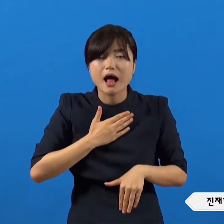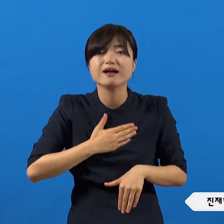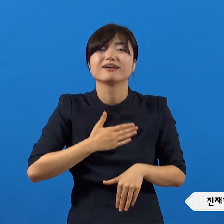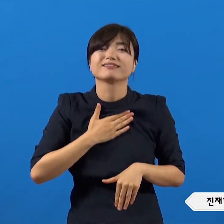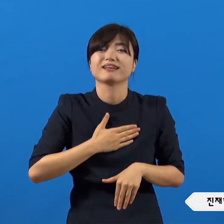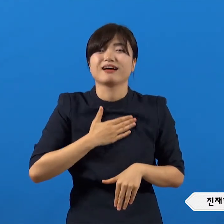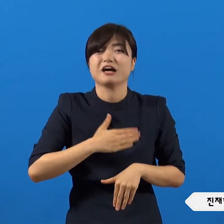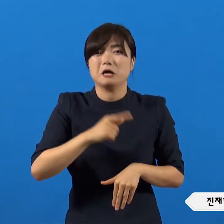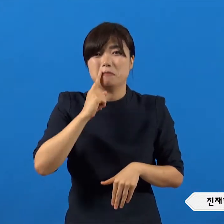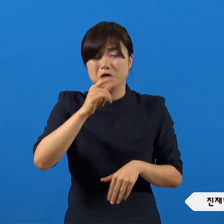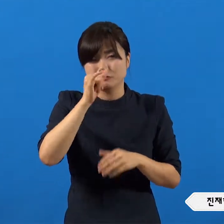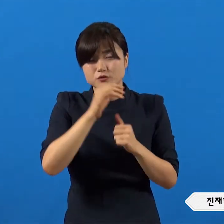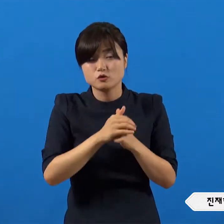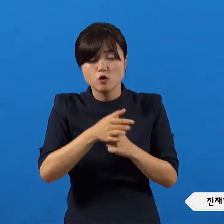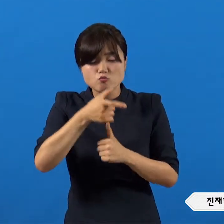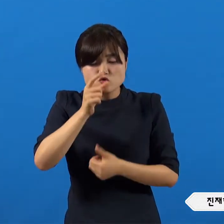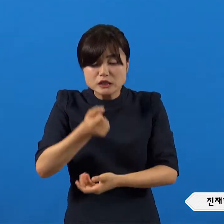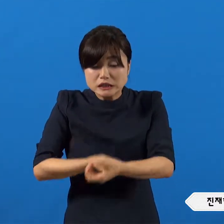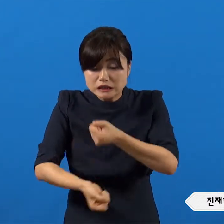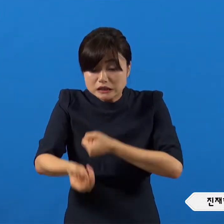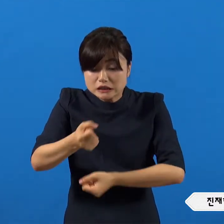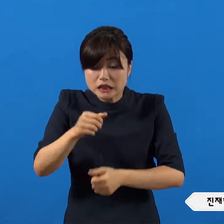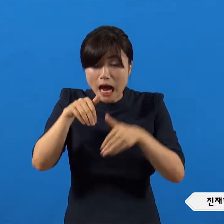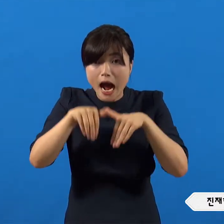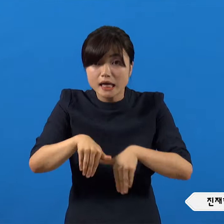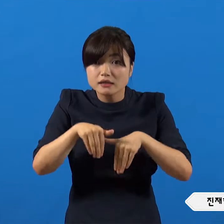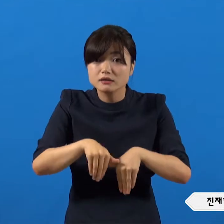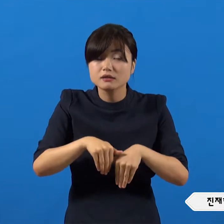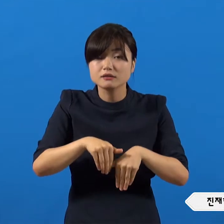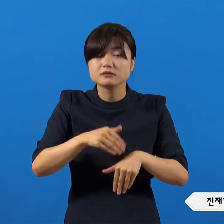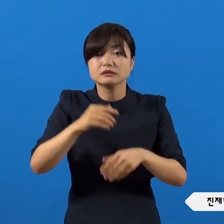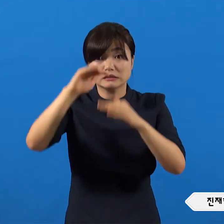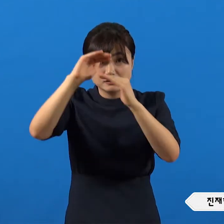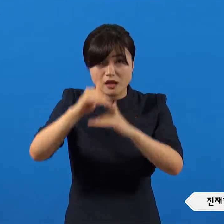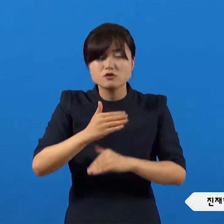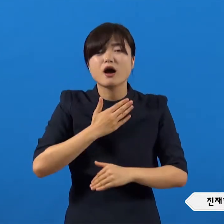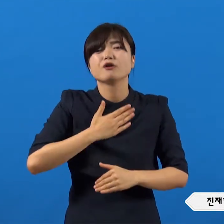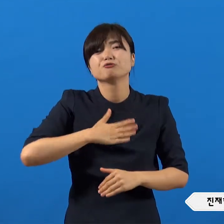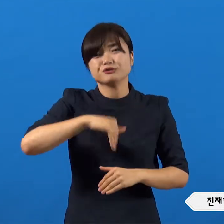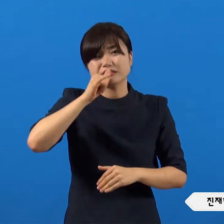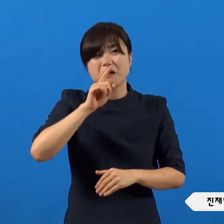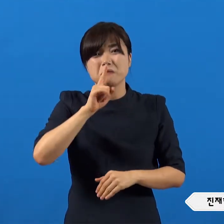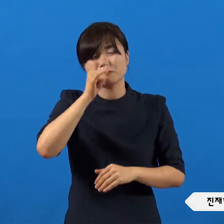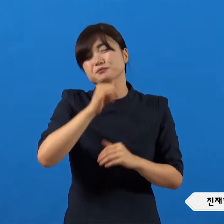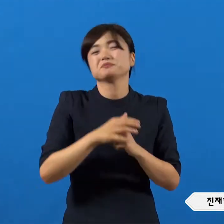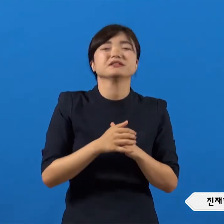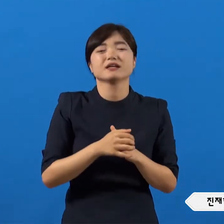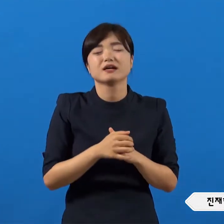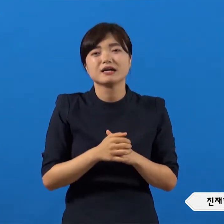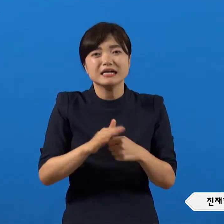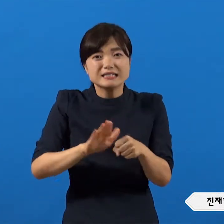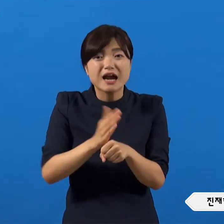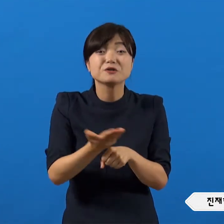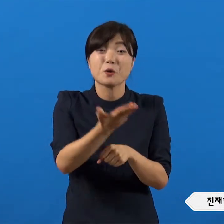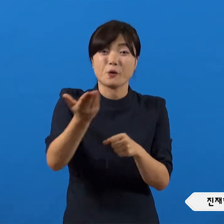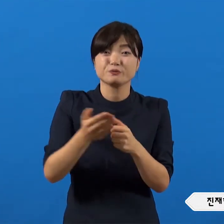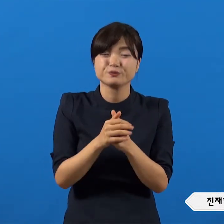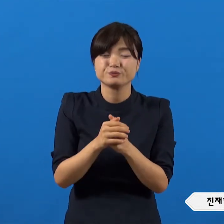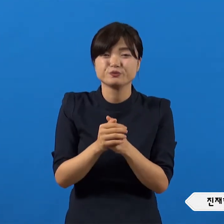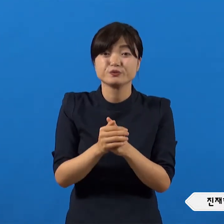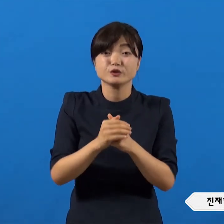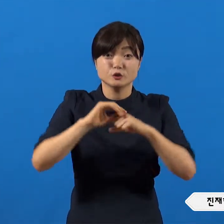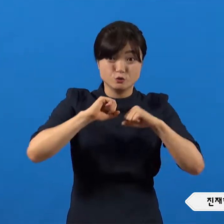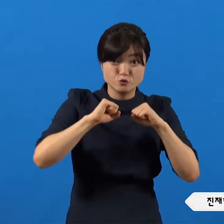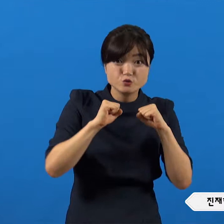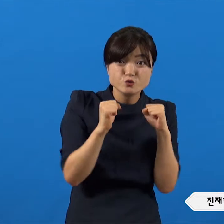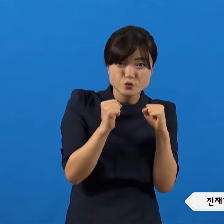알더라. 물떠온 하인들은 알더라. 사랑의 여러분,